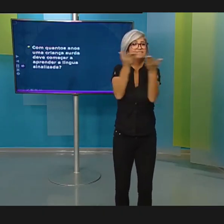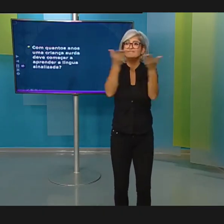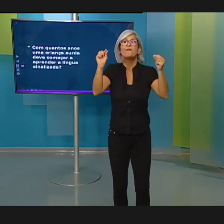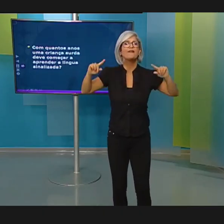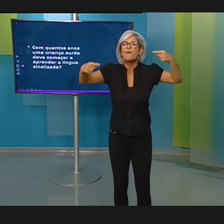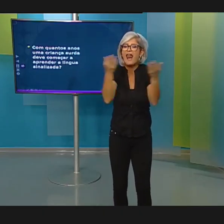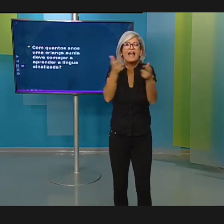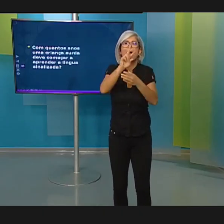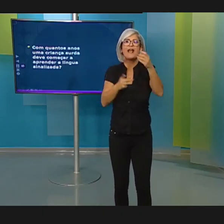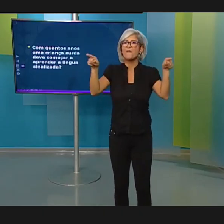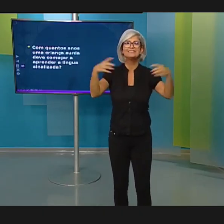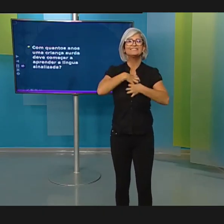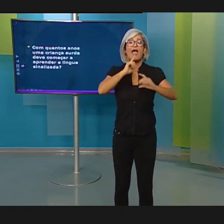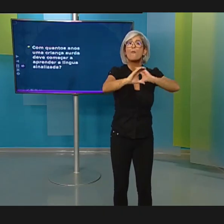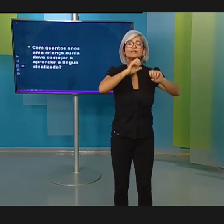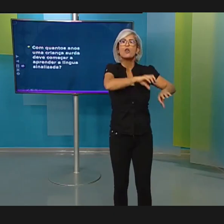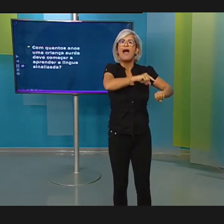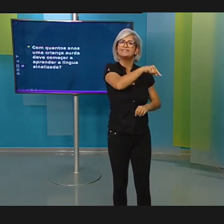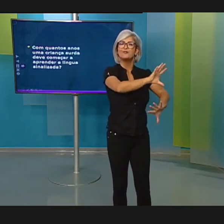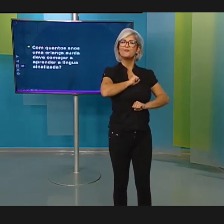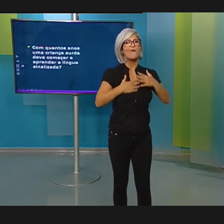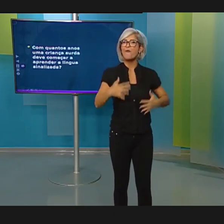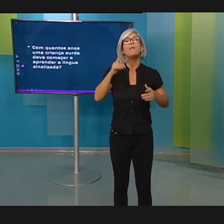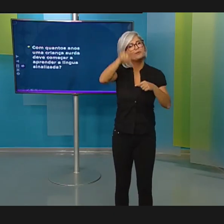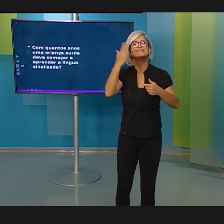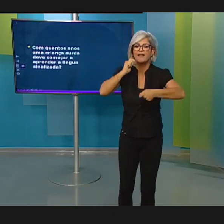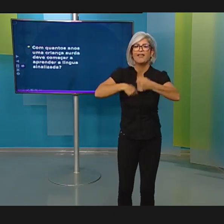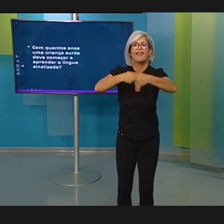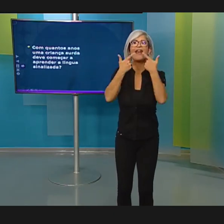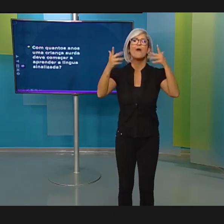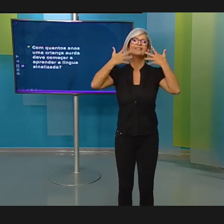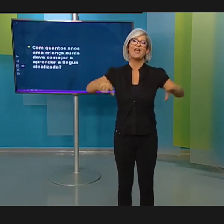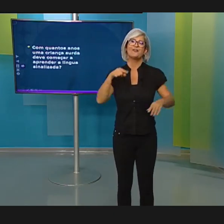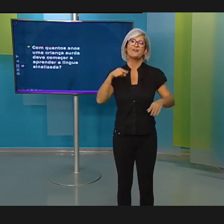sentir, então, o amanhecer e sentir, observar todos os acontecimentos. Essa é a primeira forma de comunicação, é através do visual.